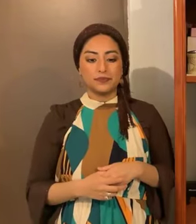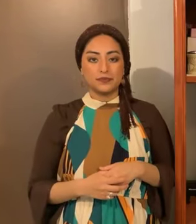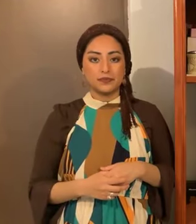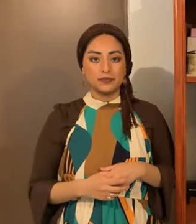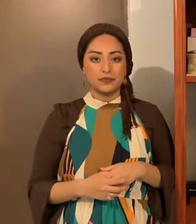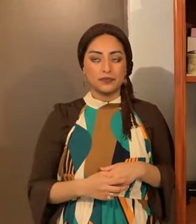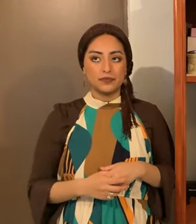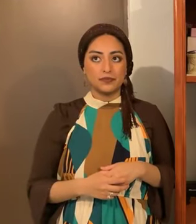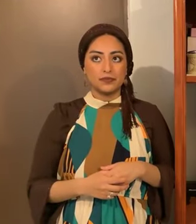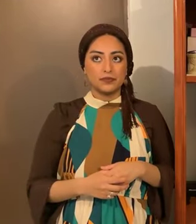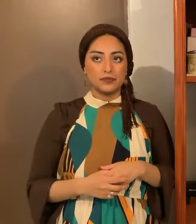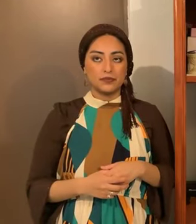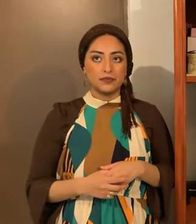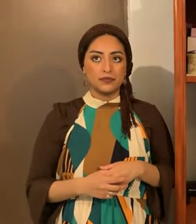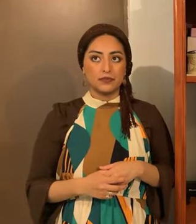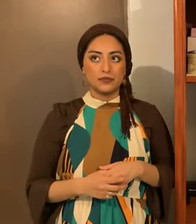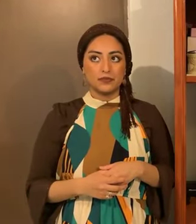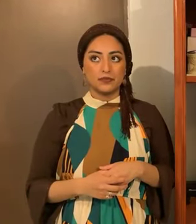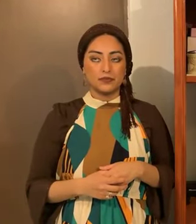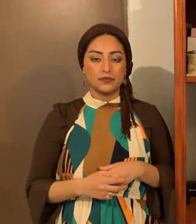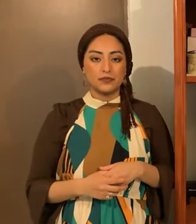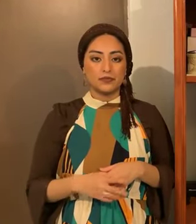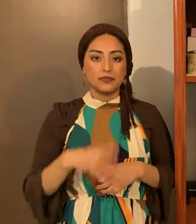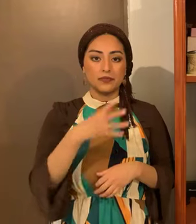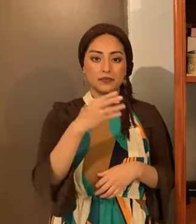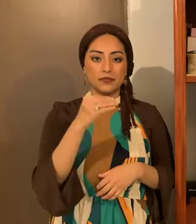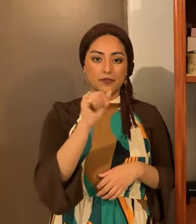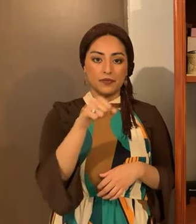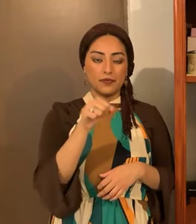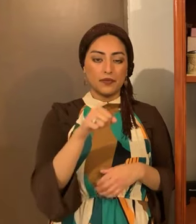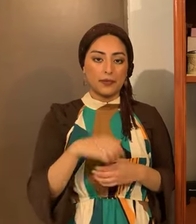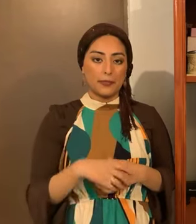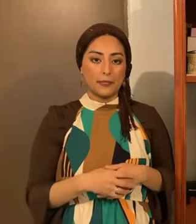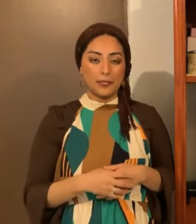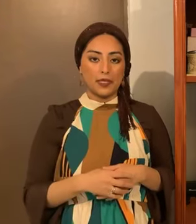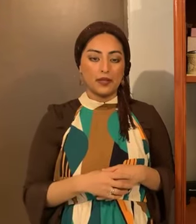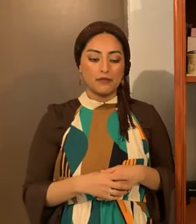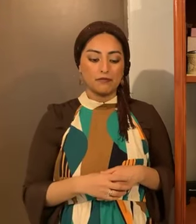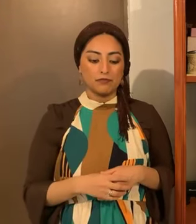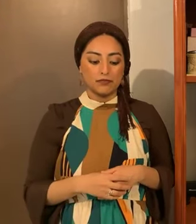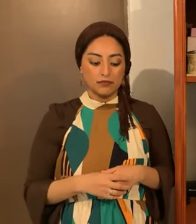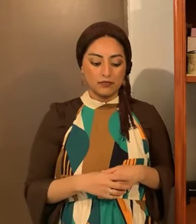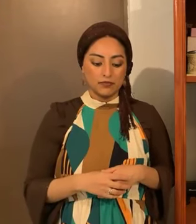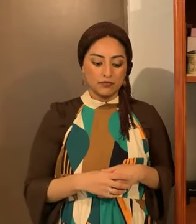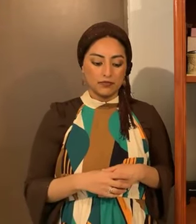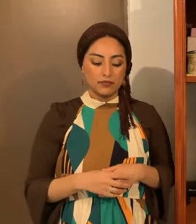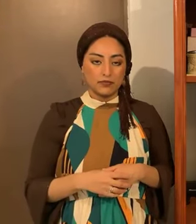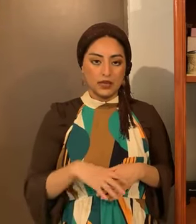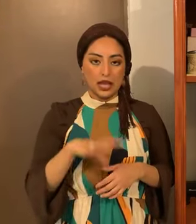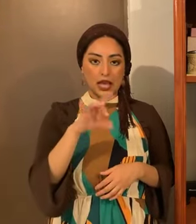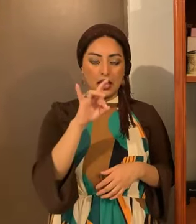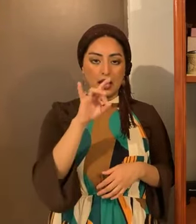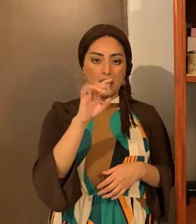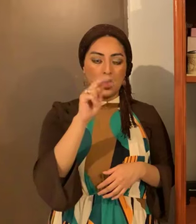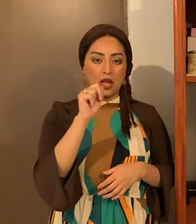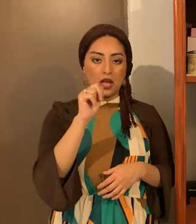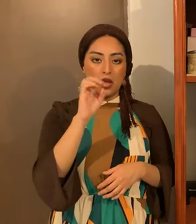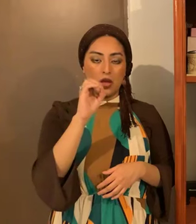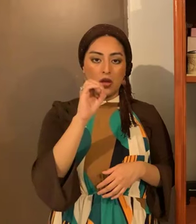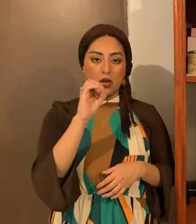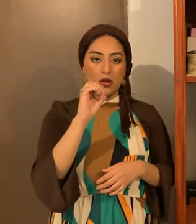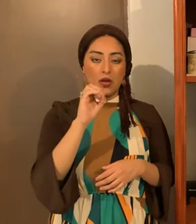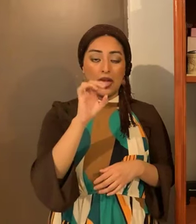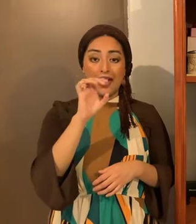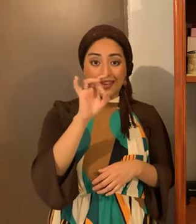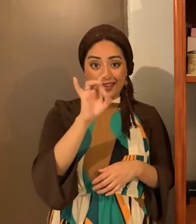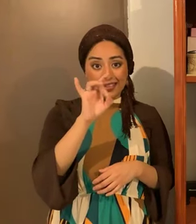8 elementos, ¿verdad? Y sí, efectivamente, son 8 elementos, 8 notas.